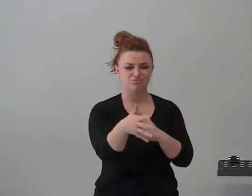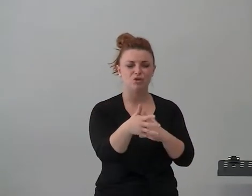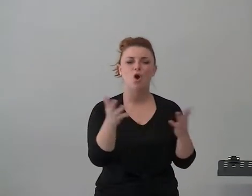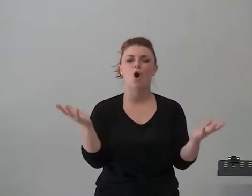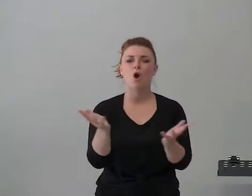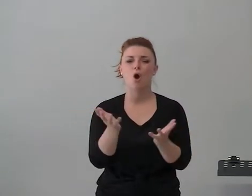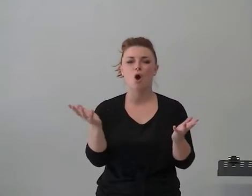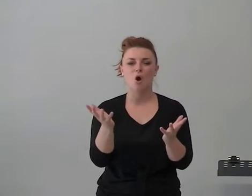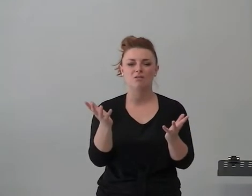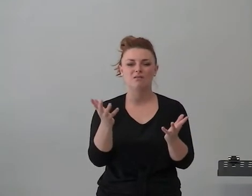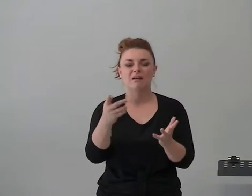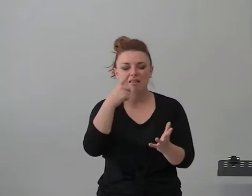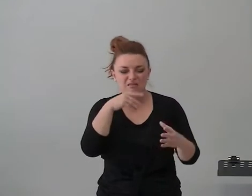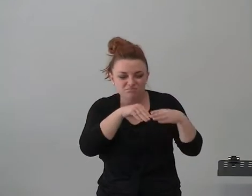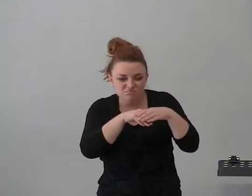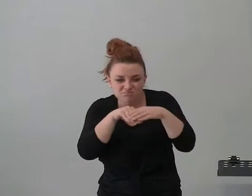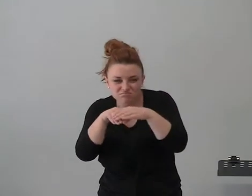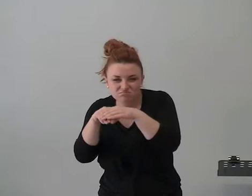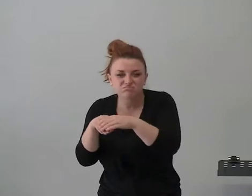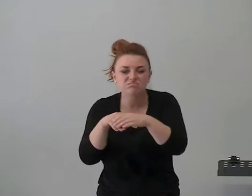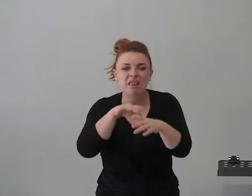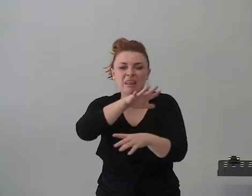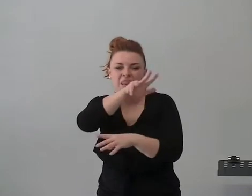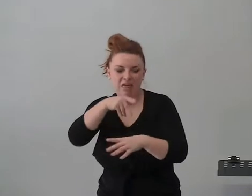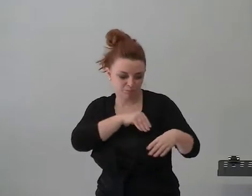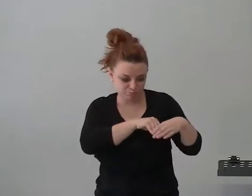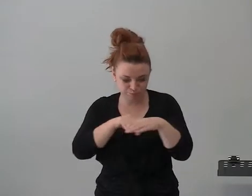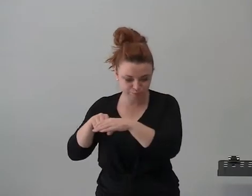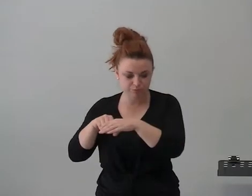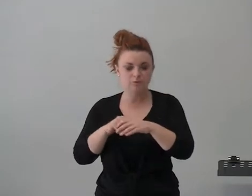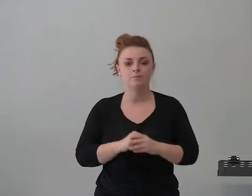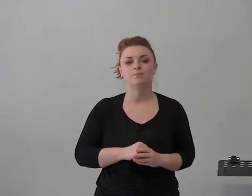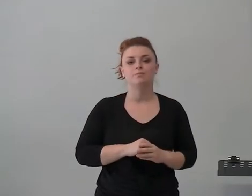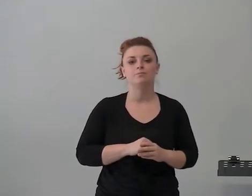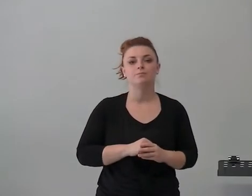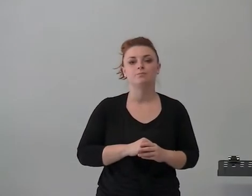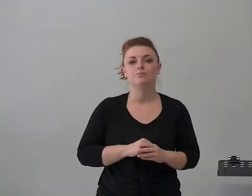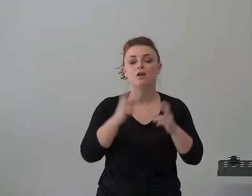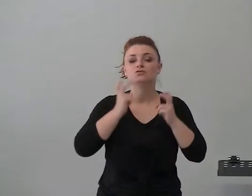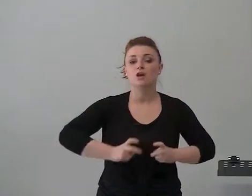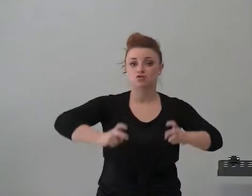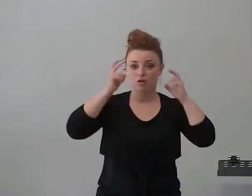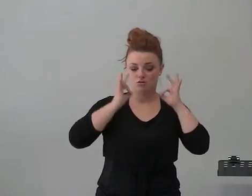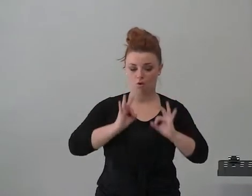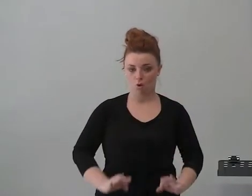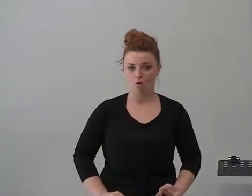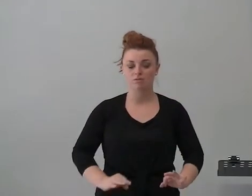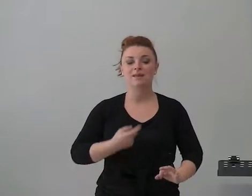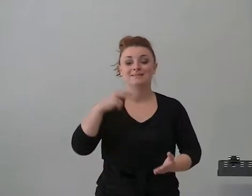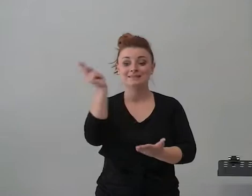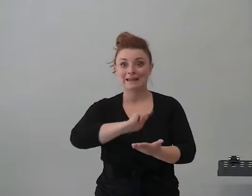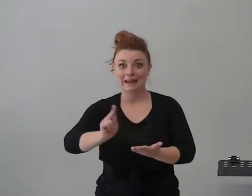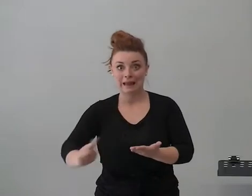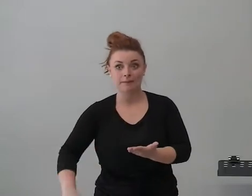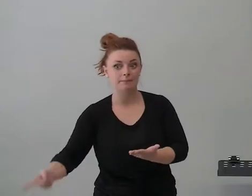I capi dei sacerdoti e gli scribi udirono queste cose e cercavano il modo